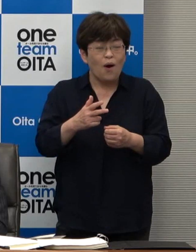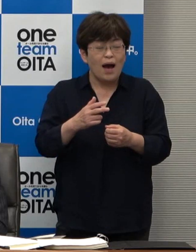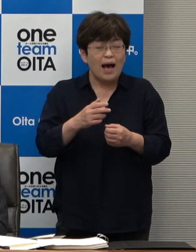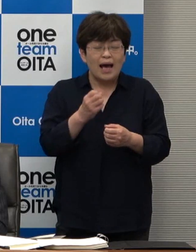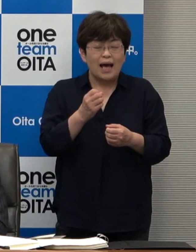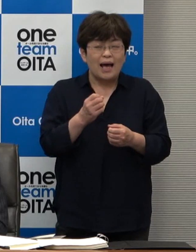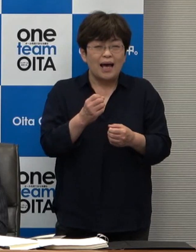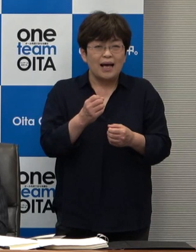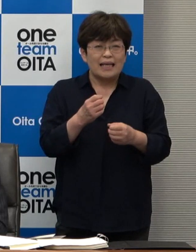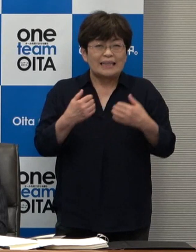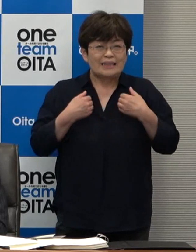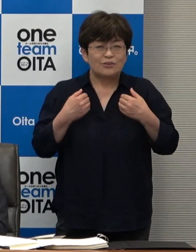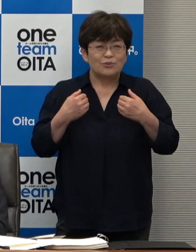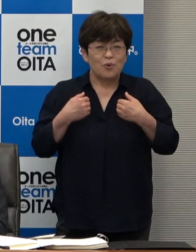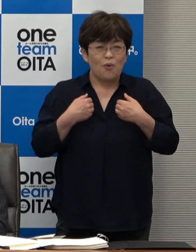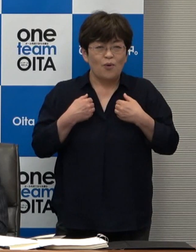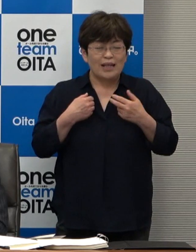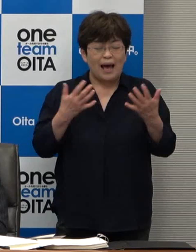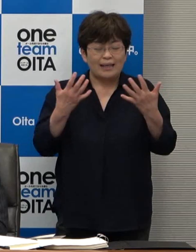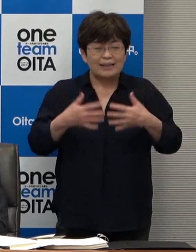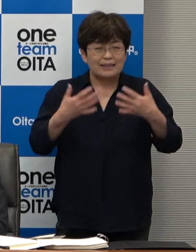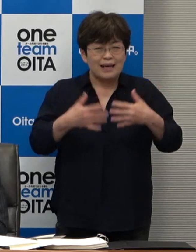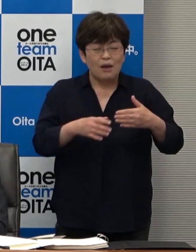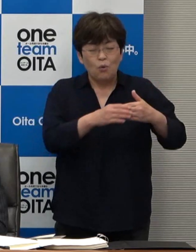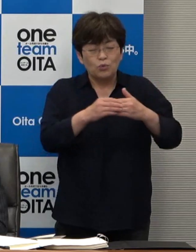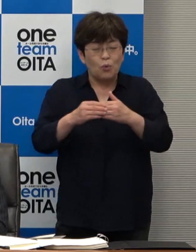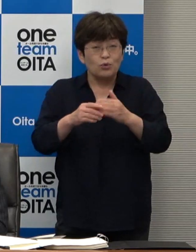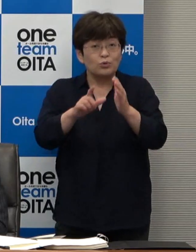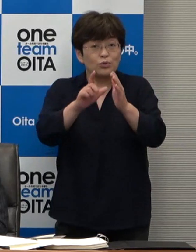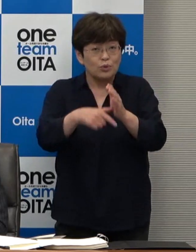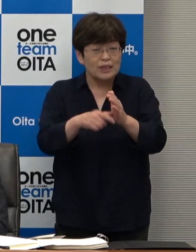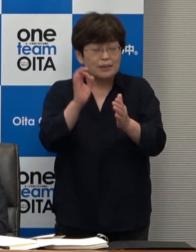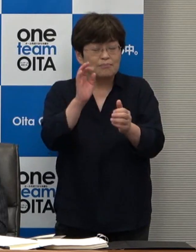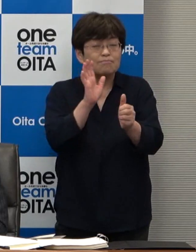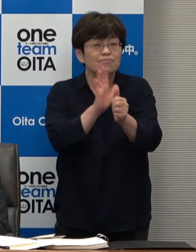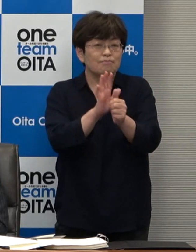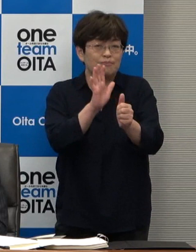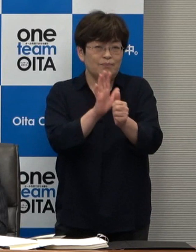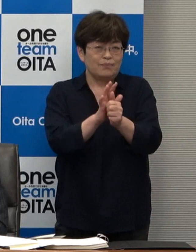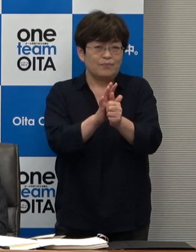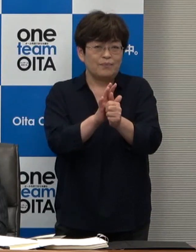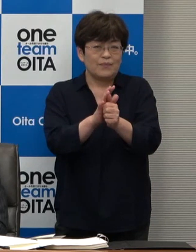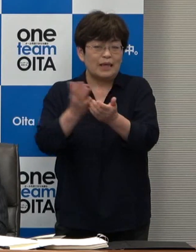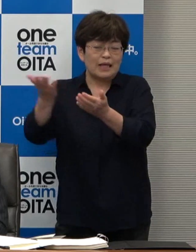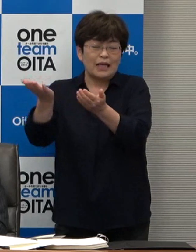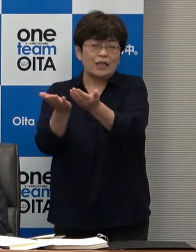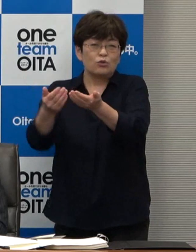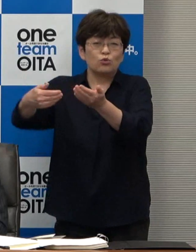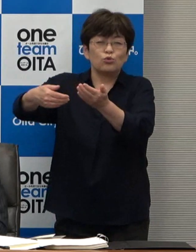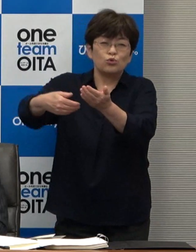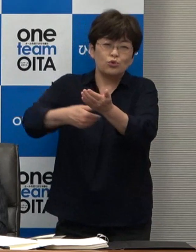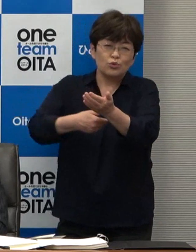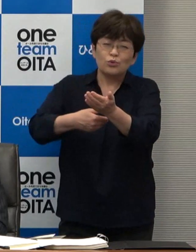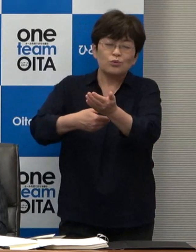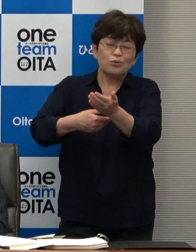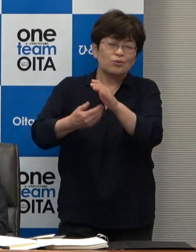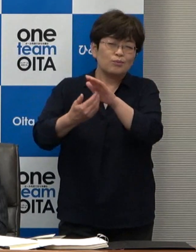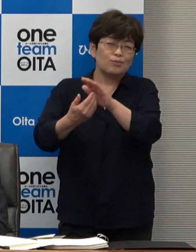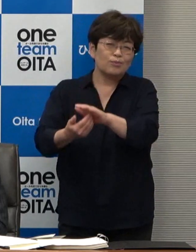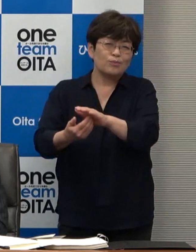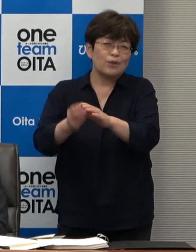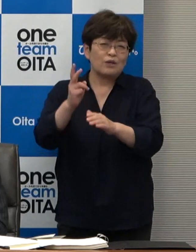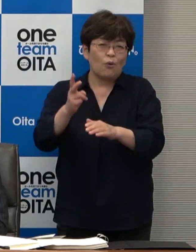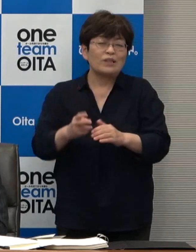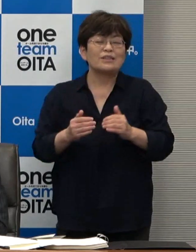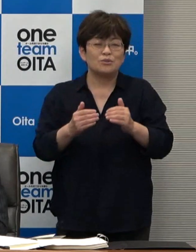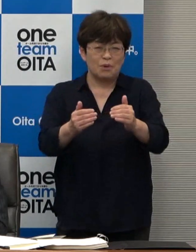械の導入に対して助成を行い、輸入原料への依存の低減を図ってまいります。その